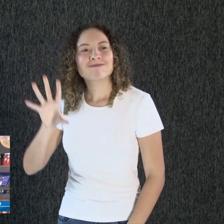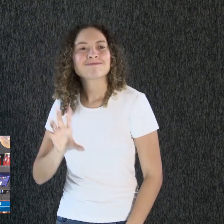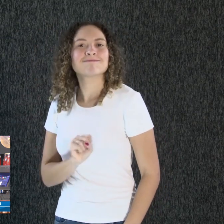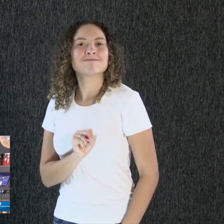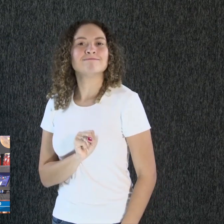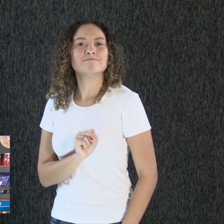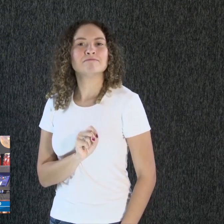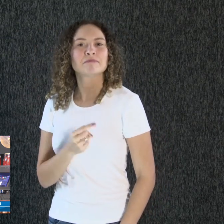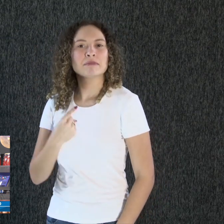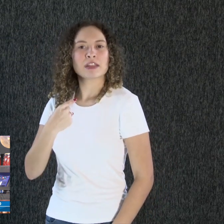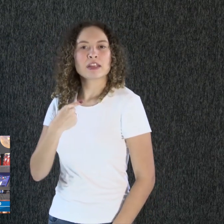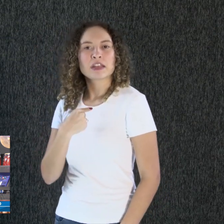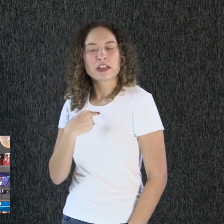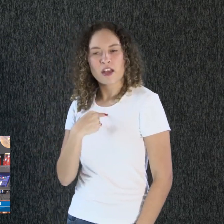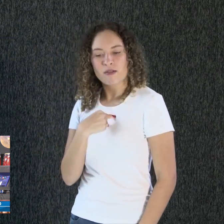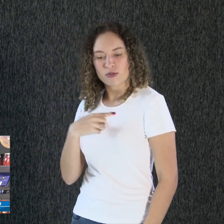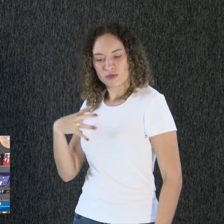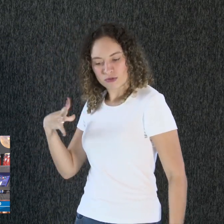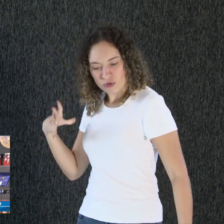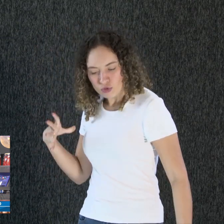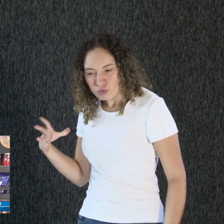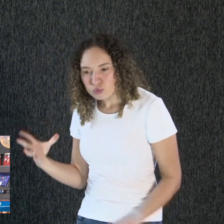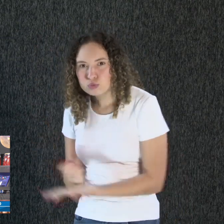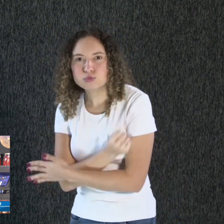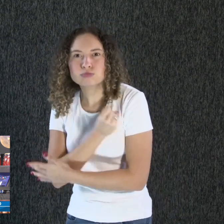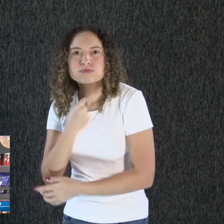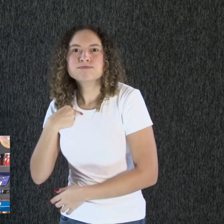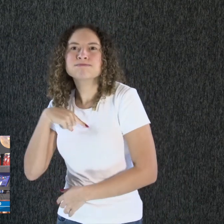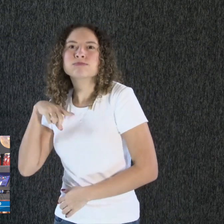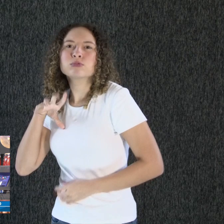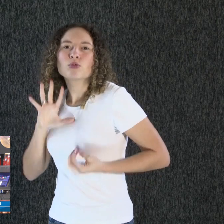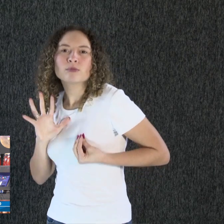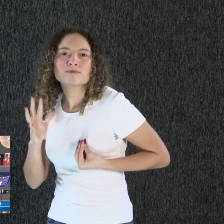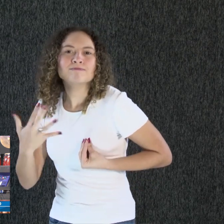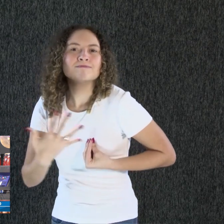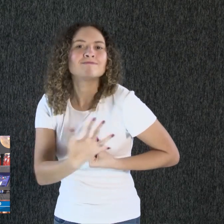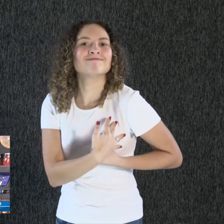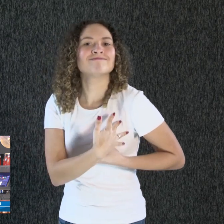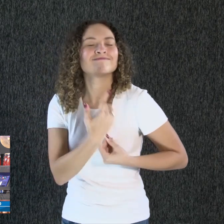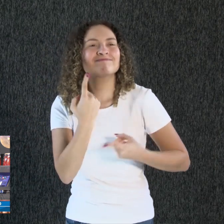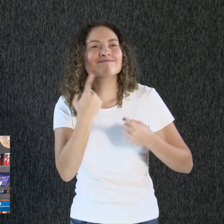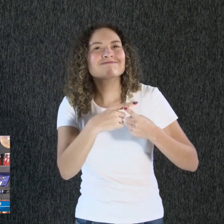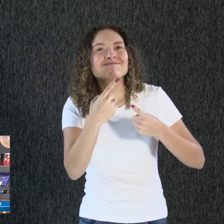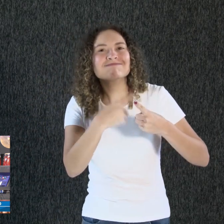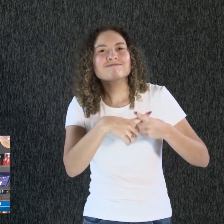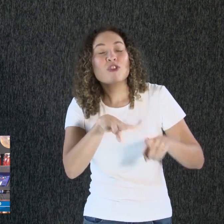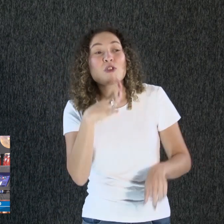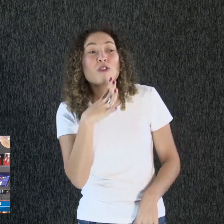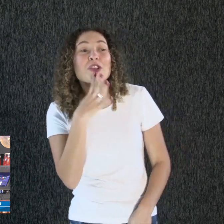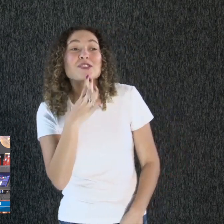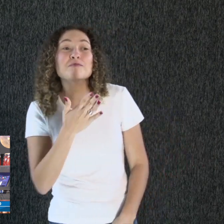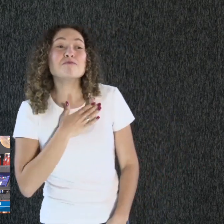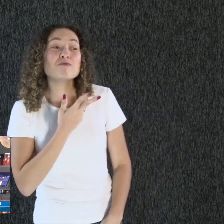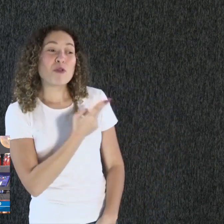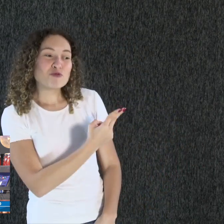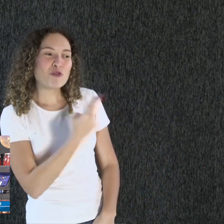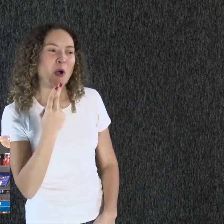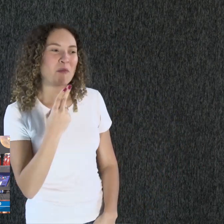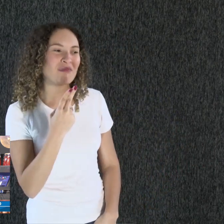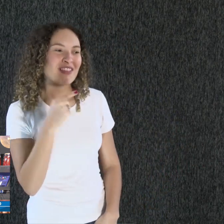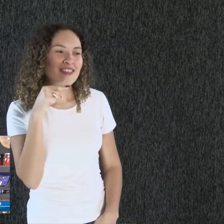Porque ele me ama, eu resgatarei, eu o protegerei, pois conhece o meu